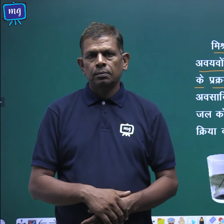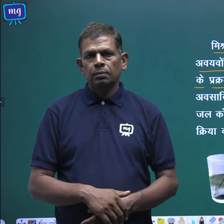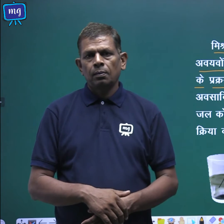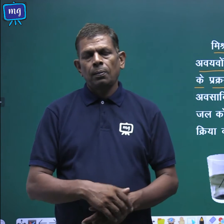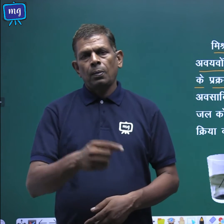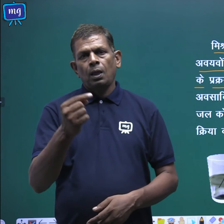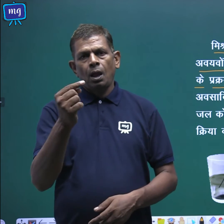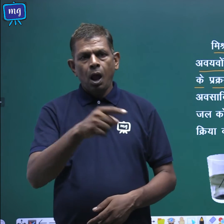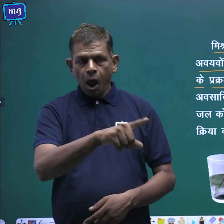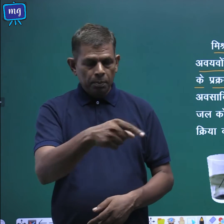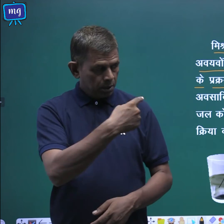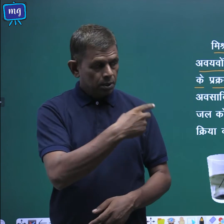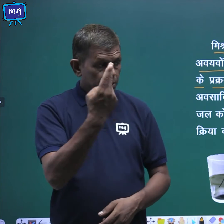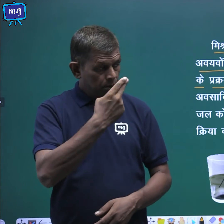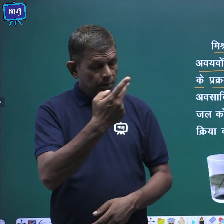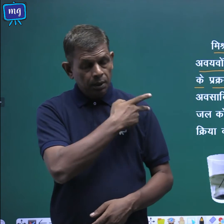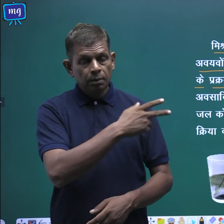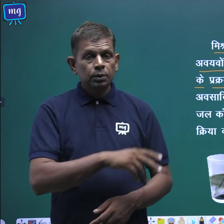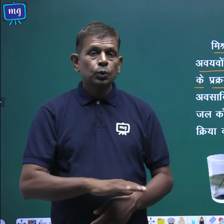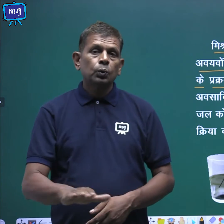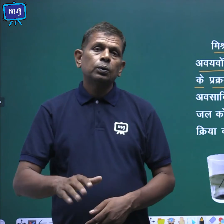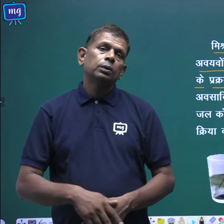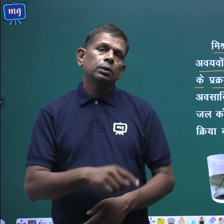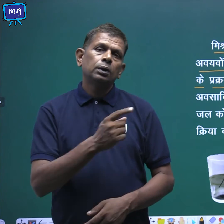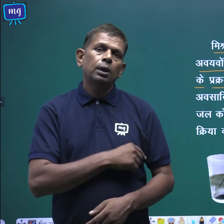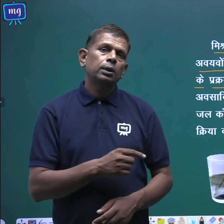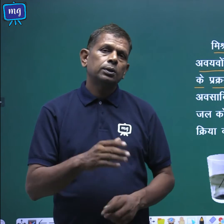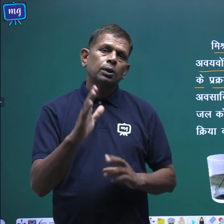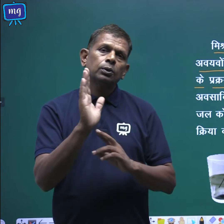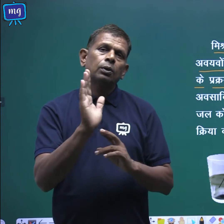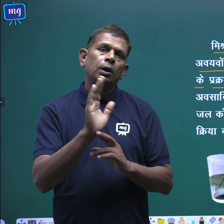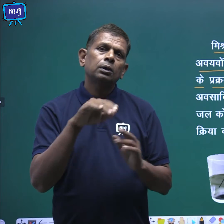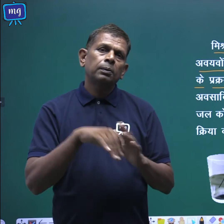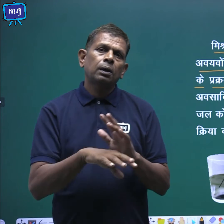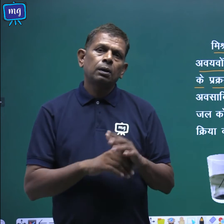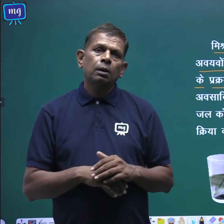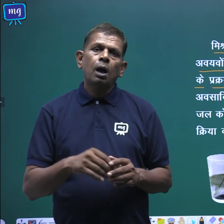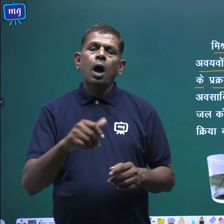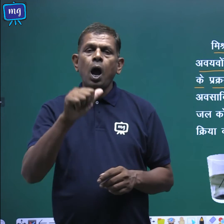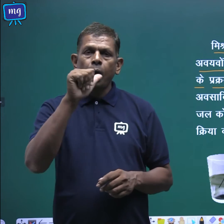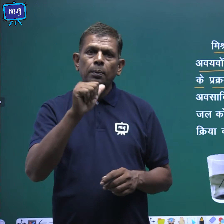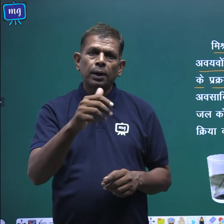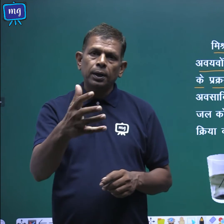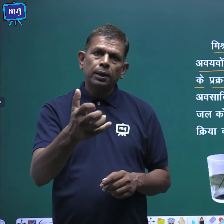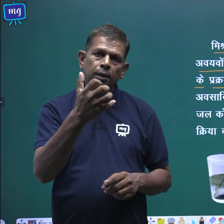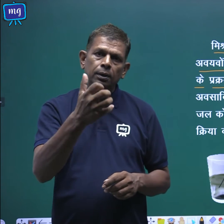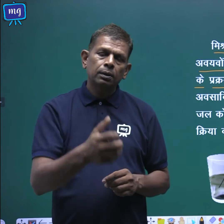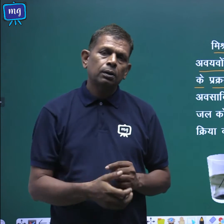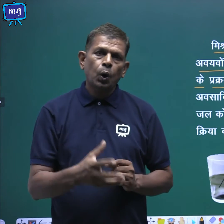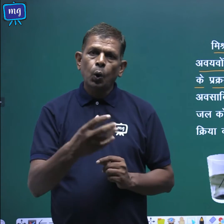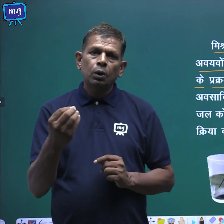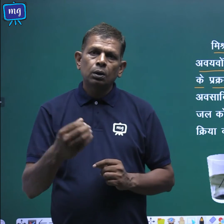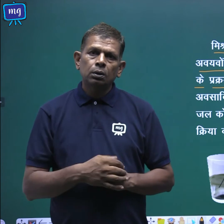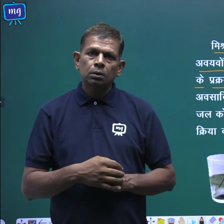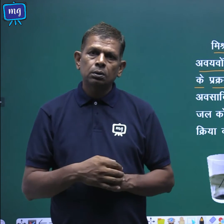आप इस चित्र में देख रहे हैं बच्चों, इस गिलास में पानी लिया